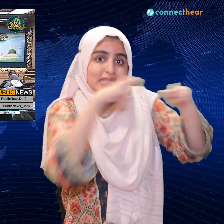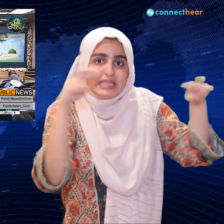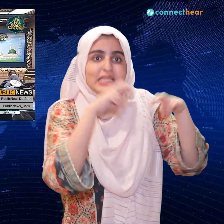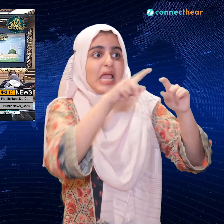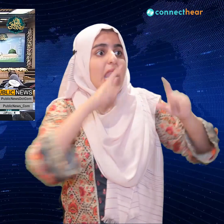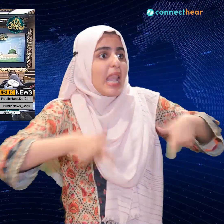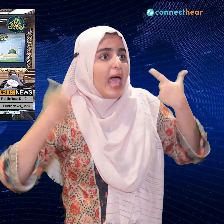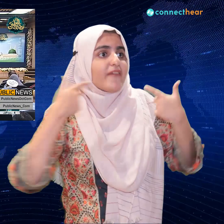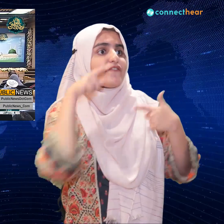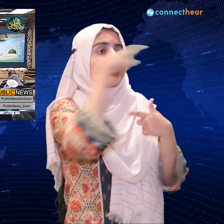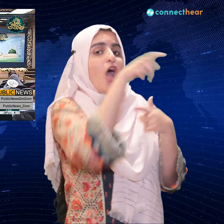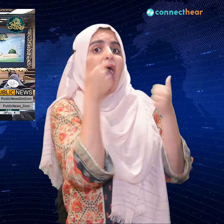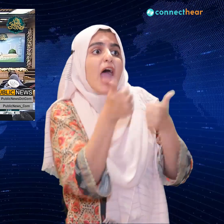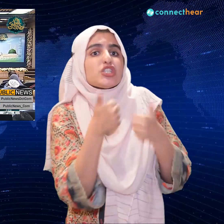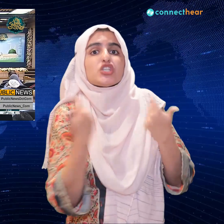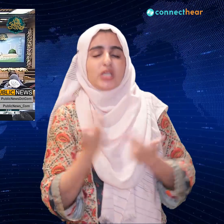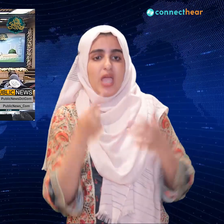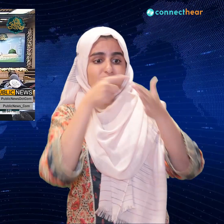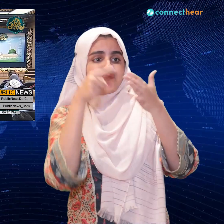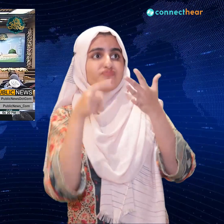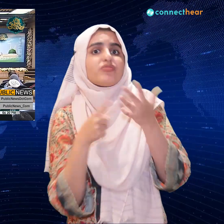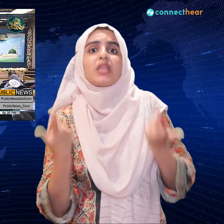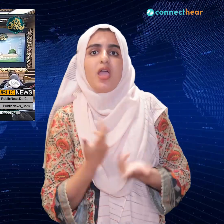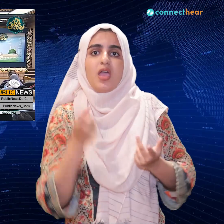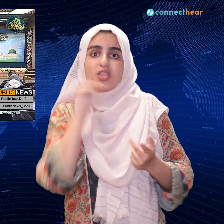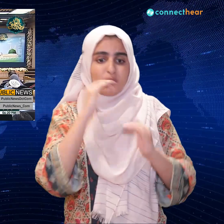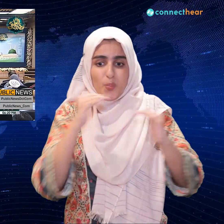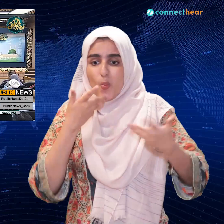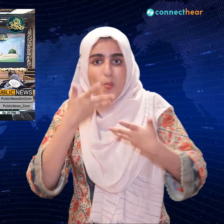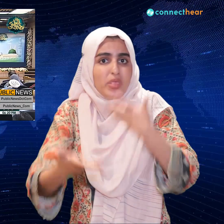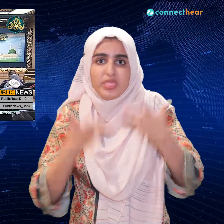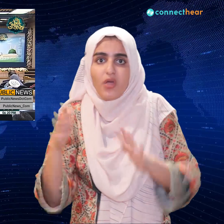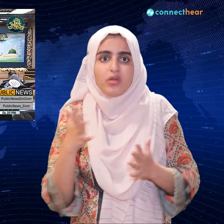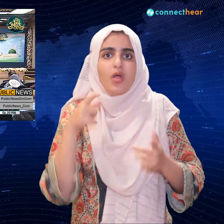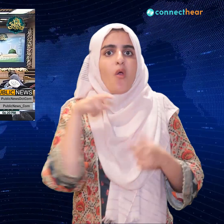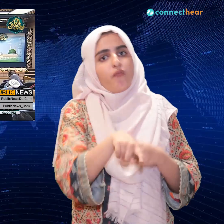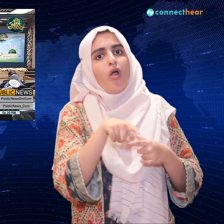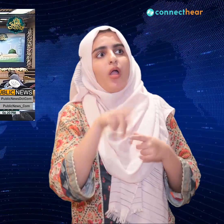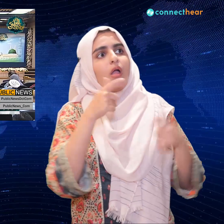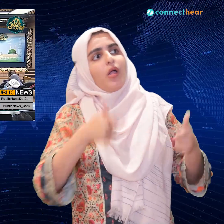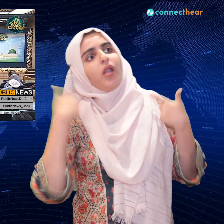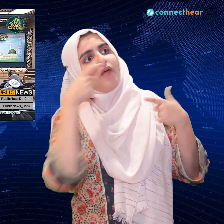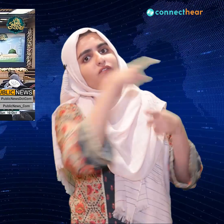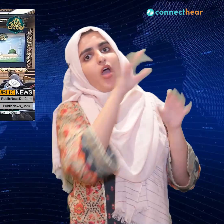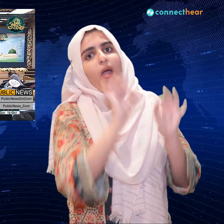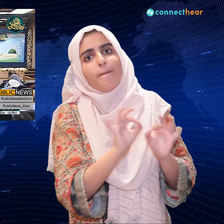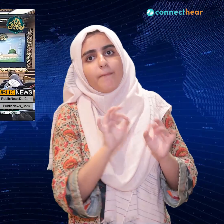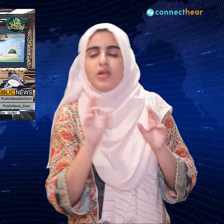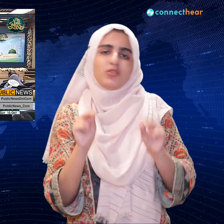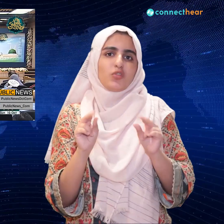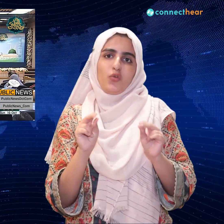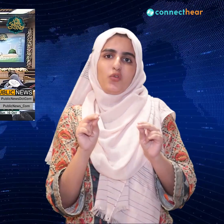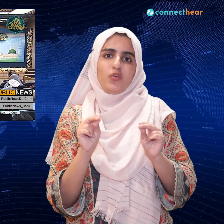کی صفتیں کیا تھی. آپ جب تک ان کو یہی نہیں بتائیں گے کہ وہ کیسے اٹھا کے انہوں نے ٹوٹے پھوٹے عربوں کو دنیا کی امامت